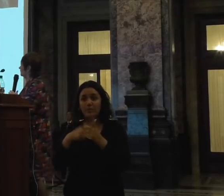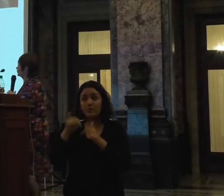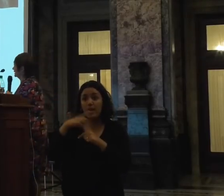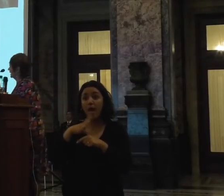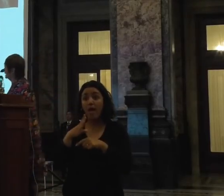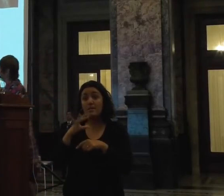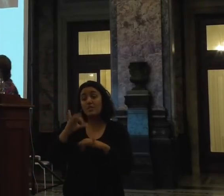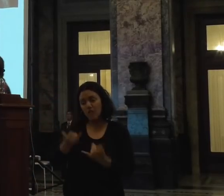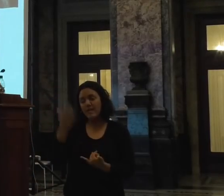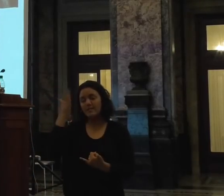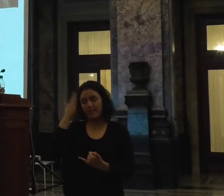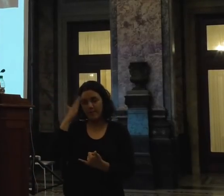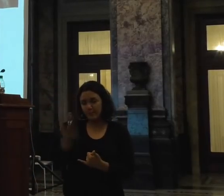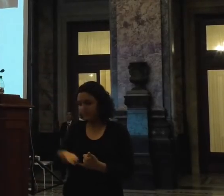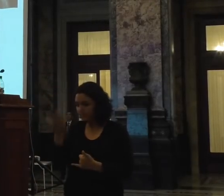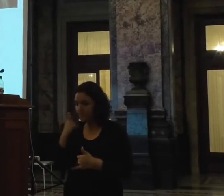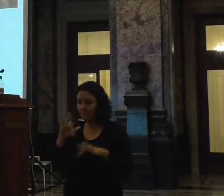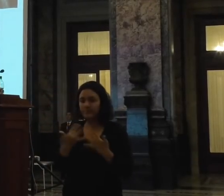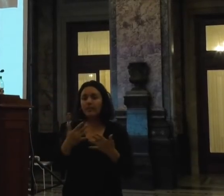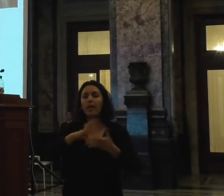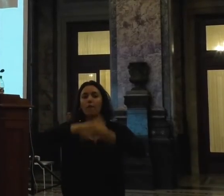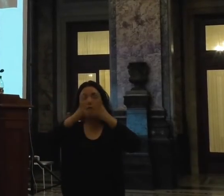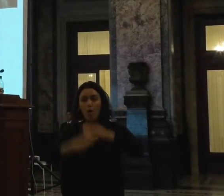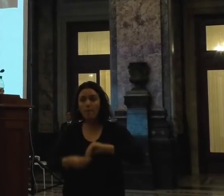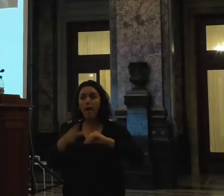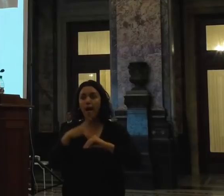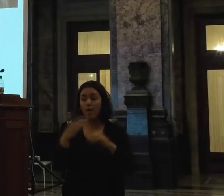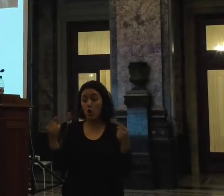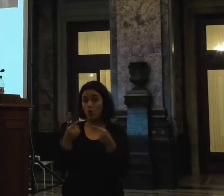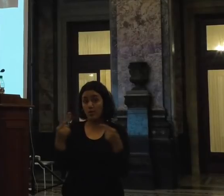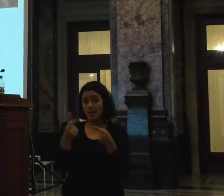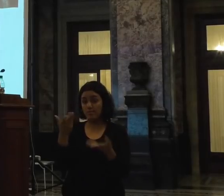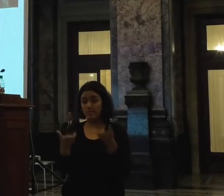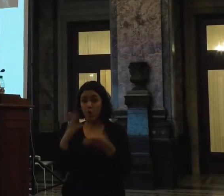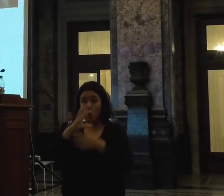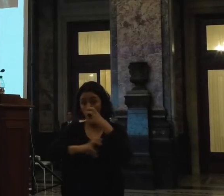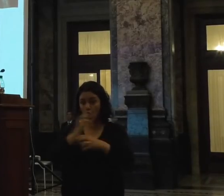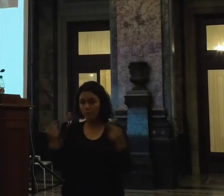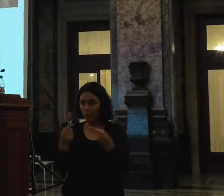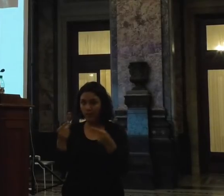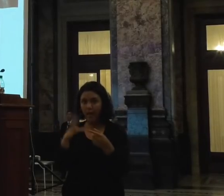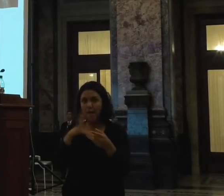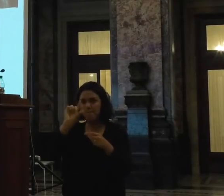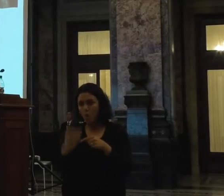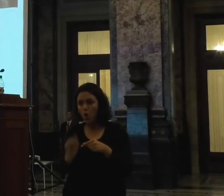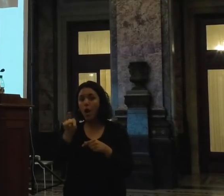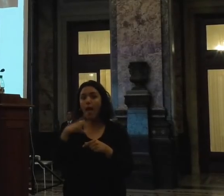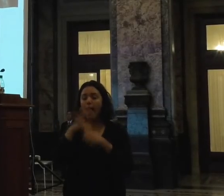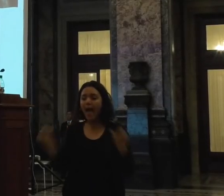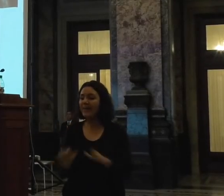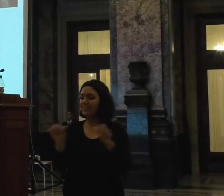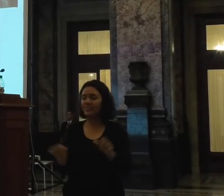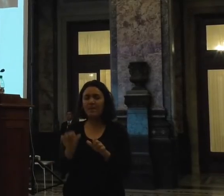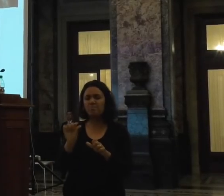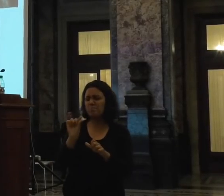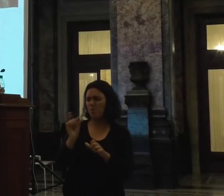que sabemos que las figuras que tienen muy bajo contraste, como la que tenemos aquí, activan el cerebro muy